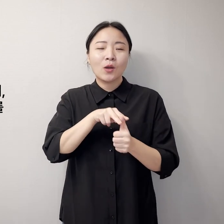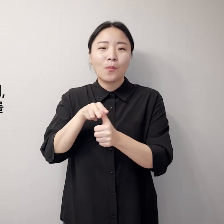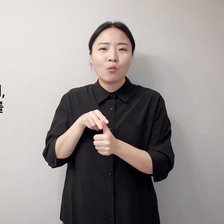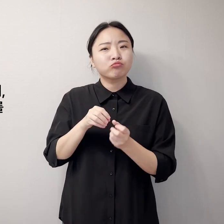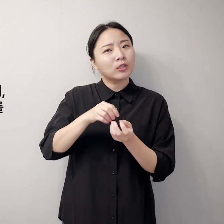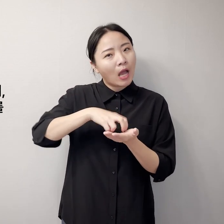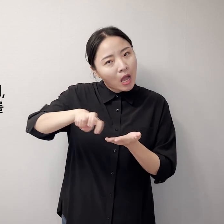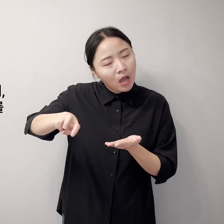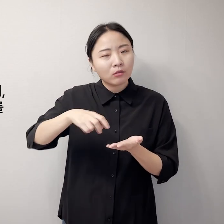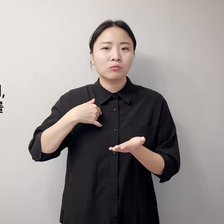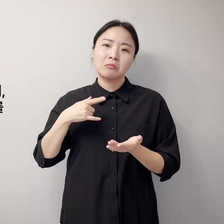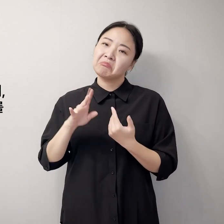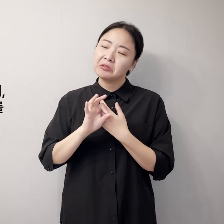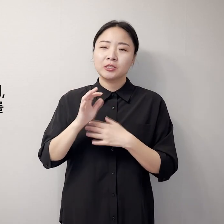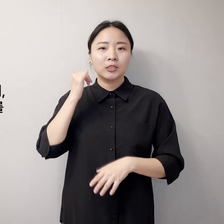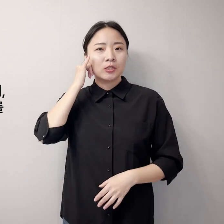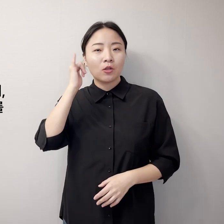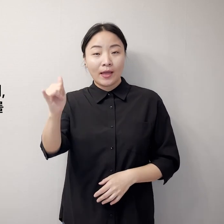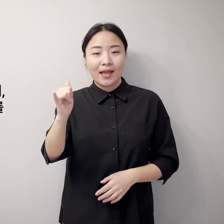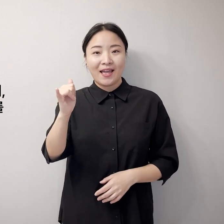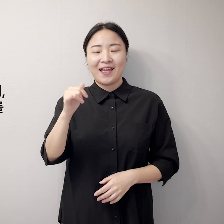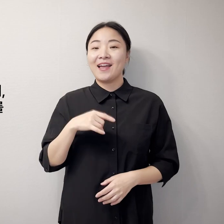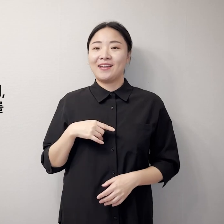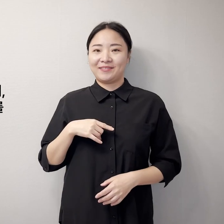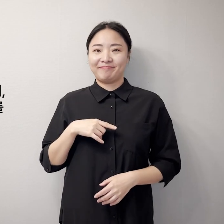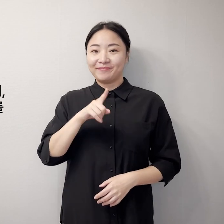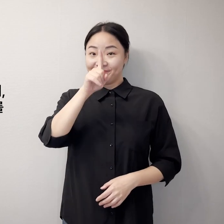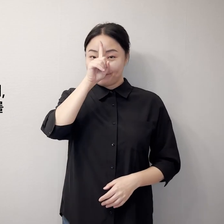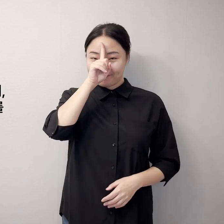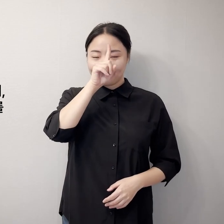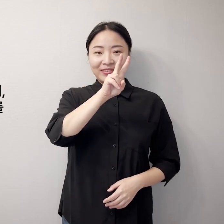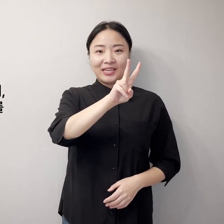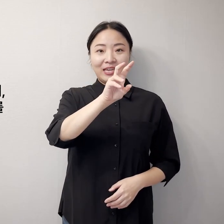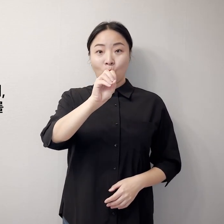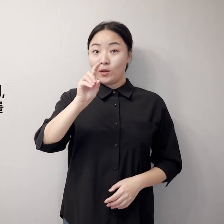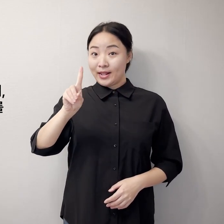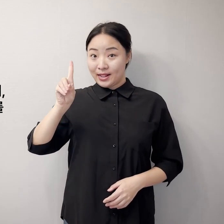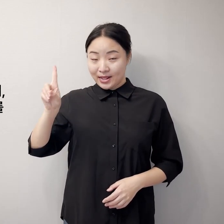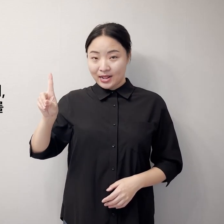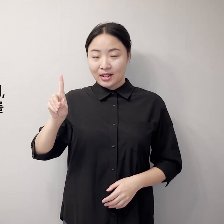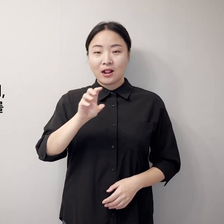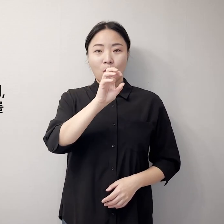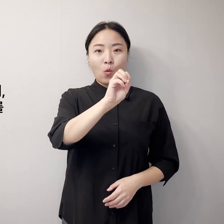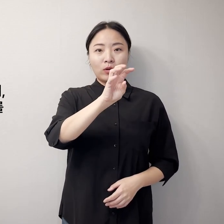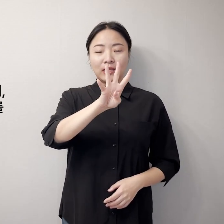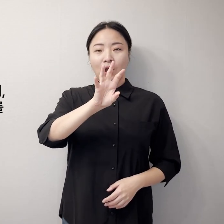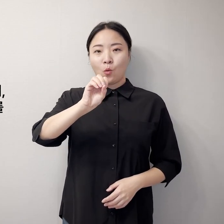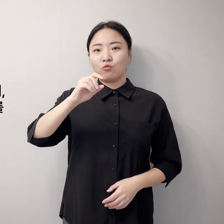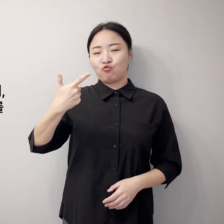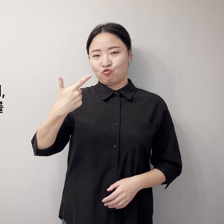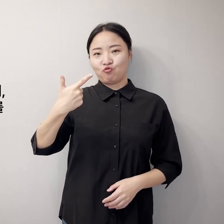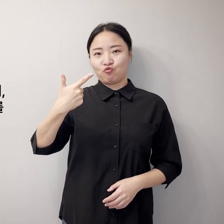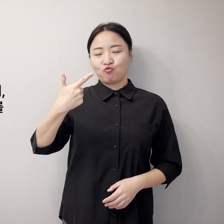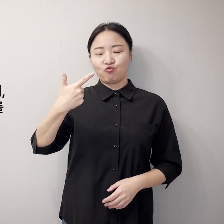문자나 전화를 통하여 010-2011-0406